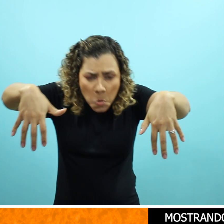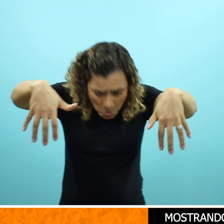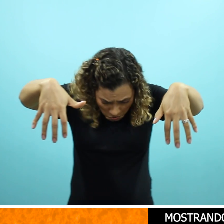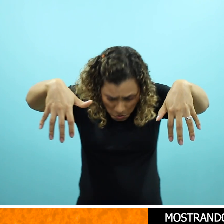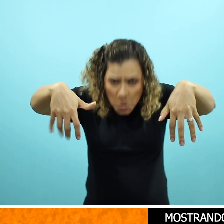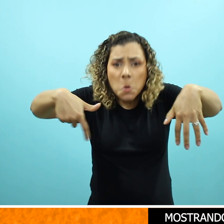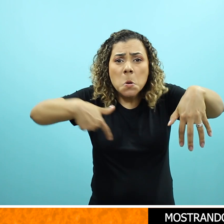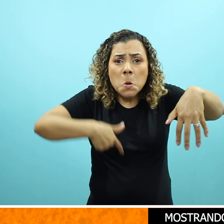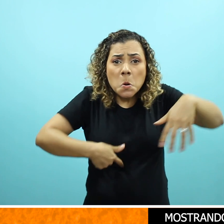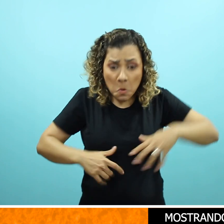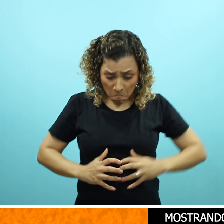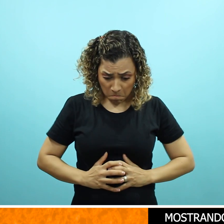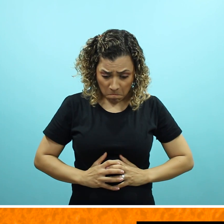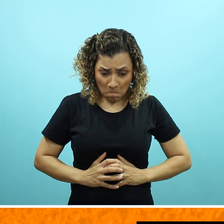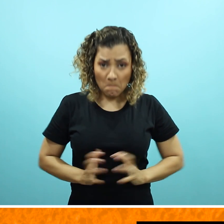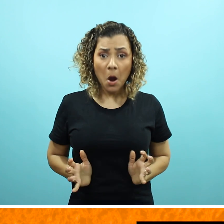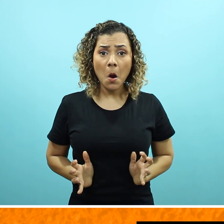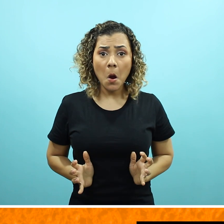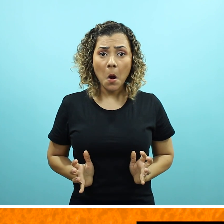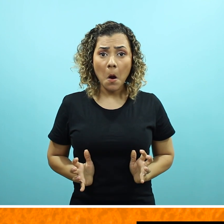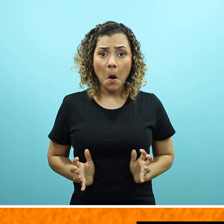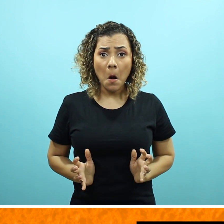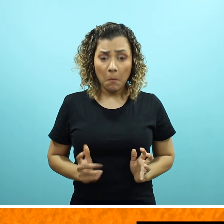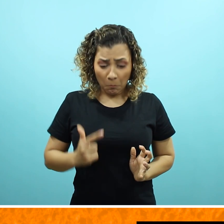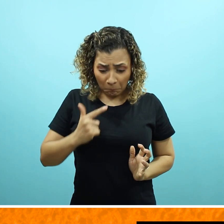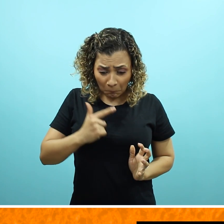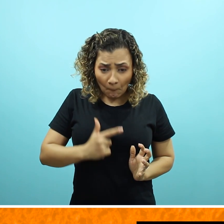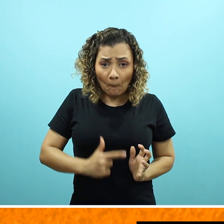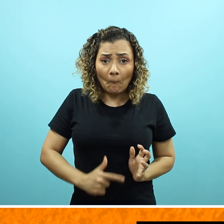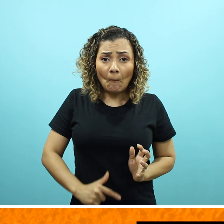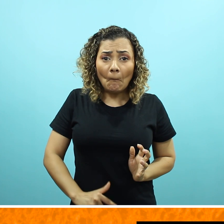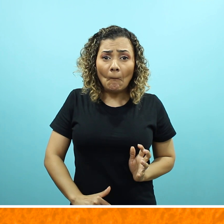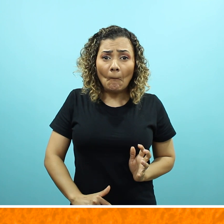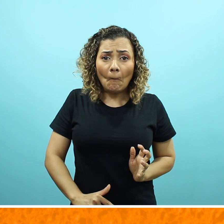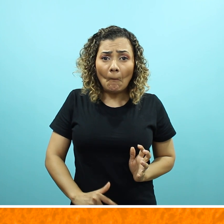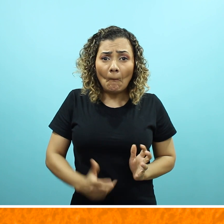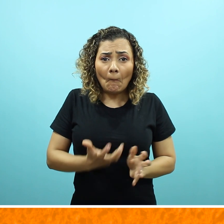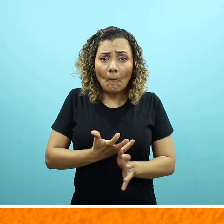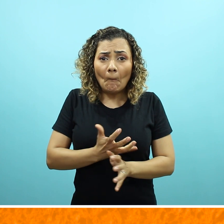mostrando-lhe o seu semblante rígido e o seu ventre esvaziado.